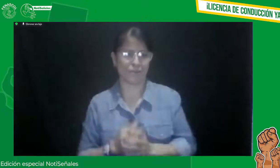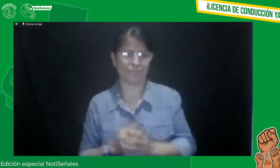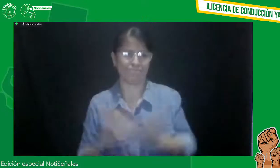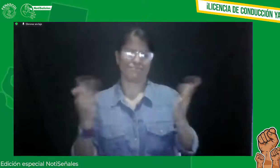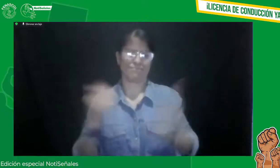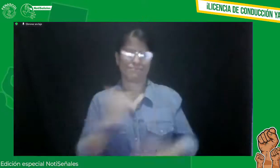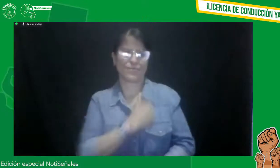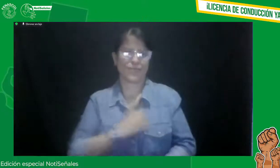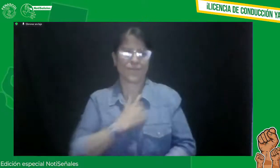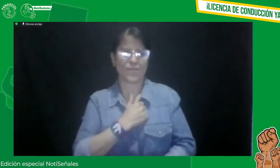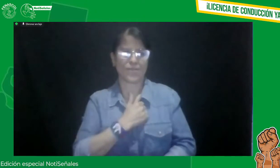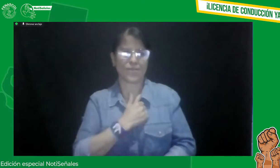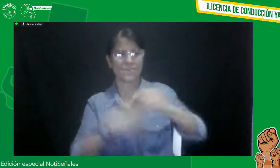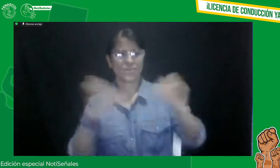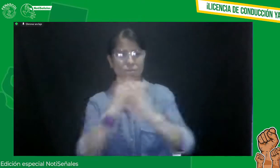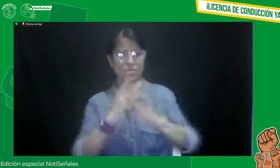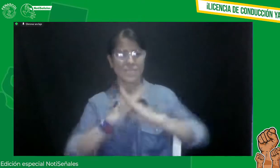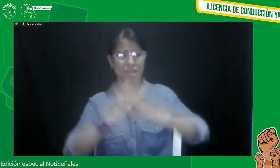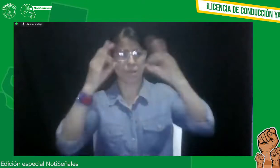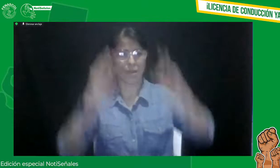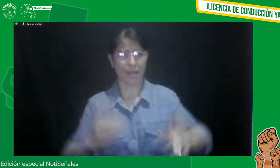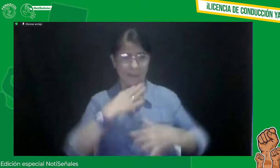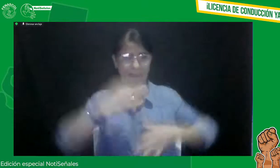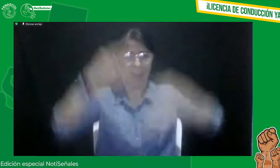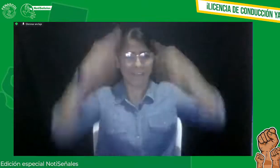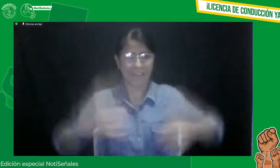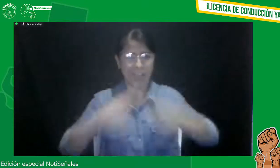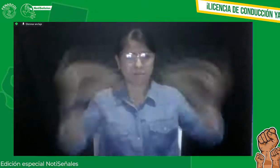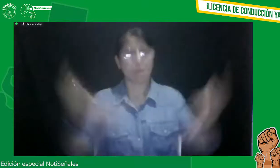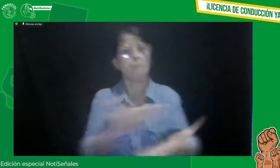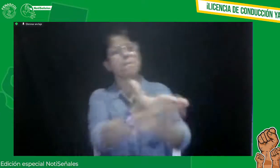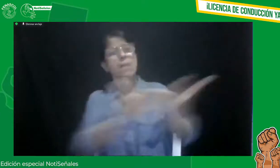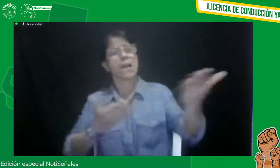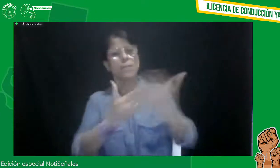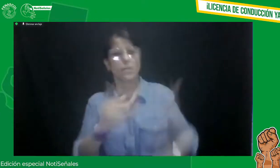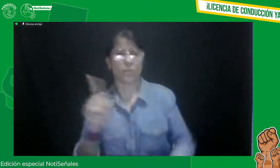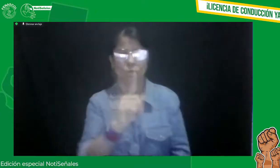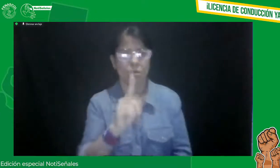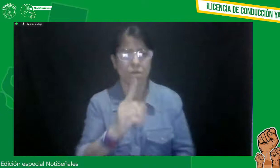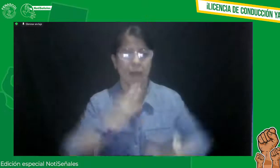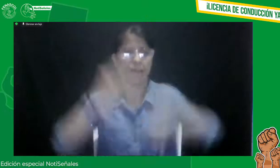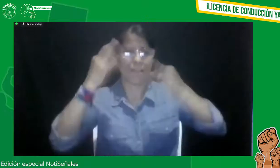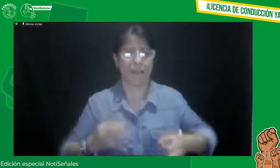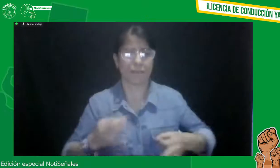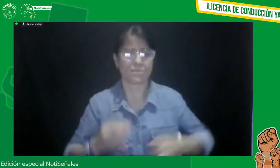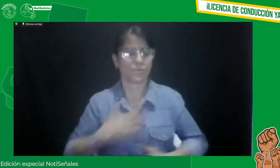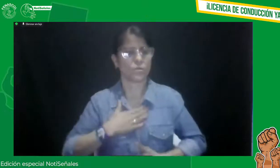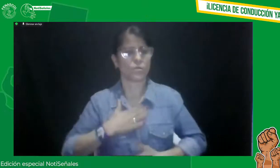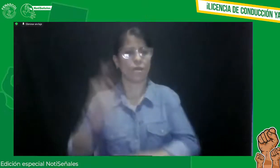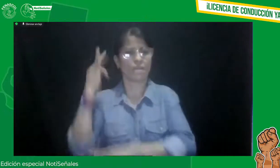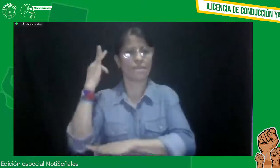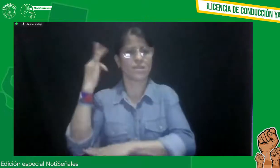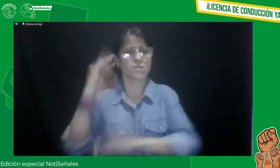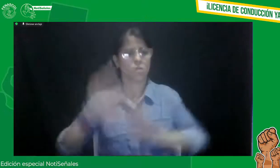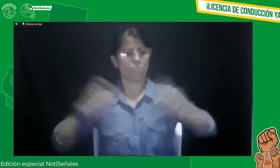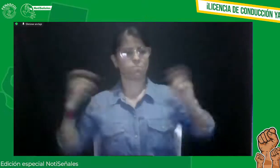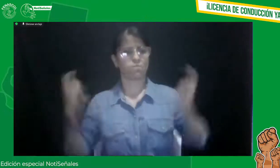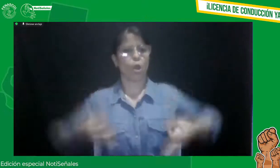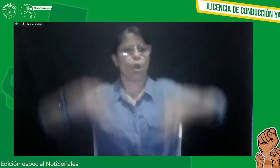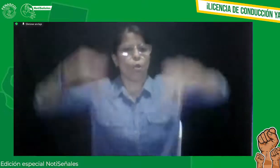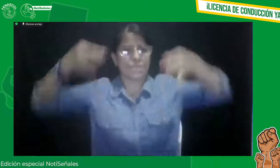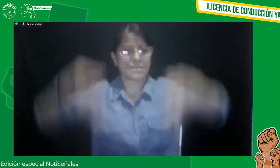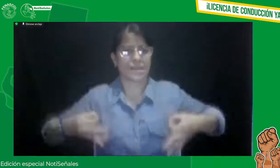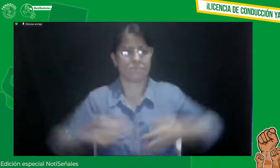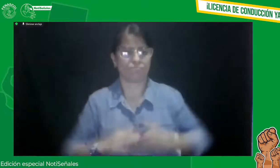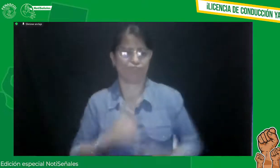agencia, ¿sí? Pero quiero ser clara, nuestro requerimiento siempre ha sido por lo privado y lo público, ¿sí? Entonces hay que